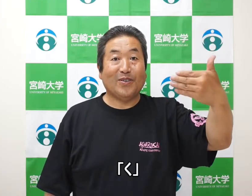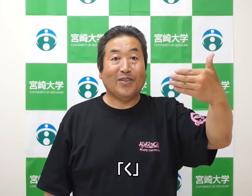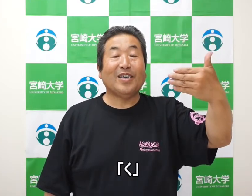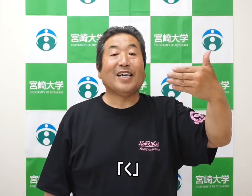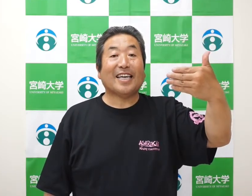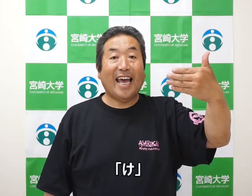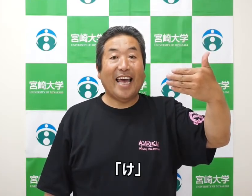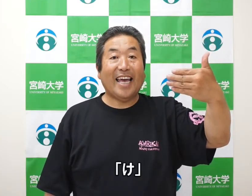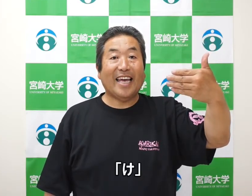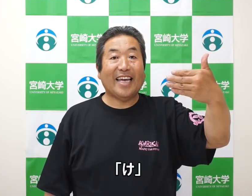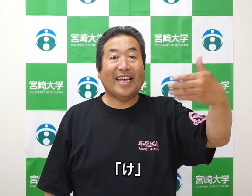け